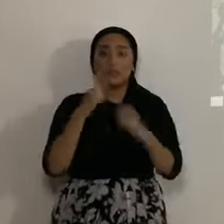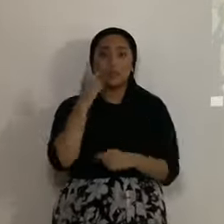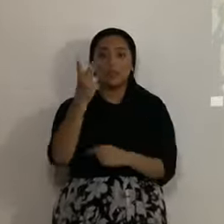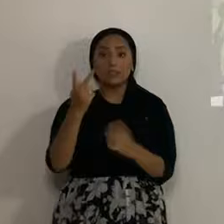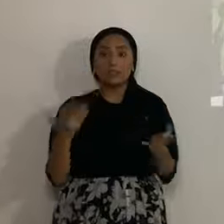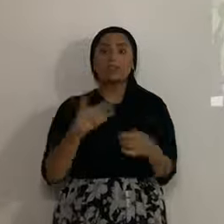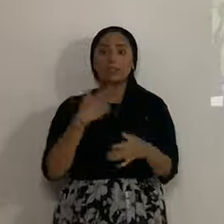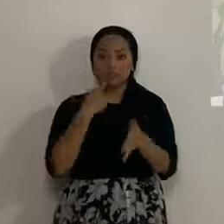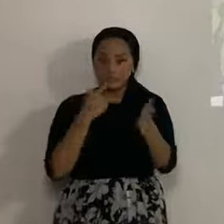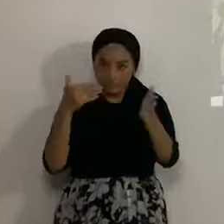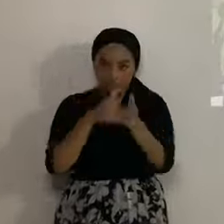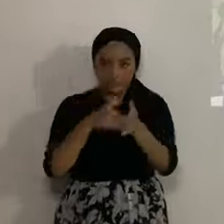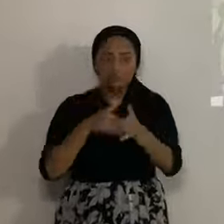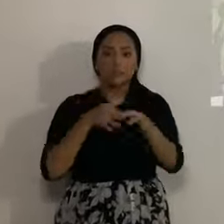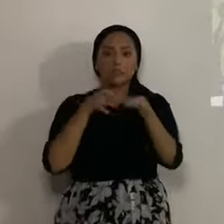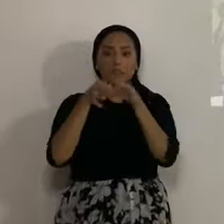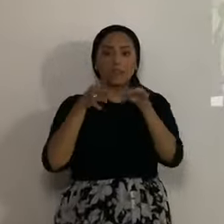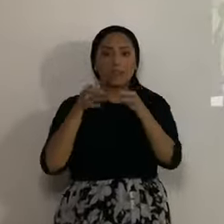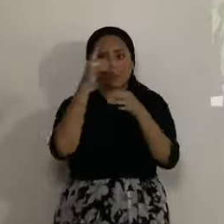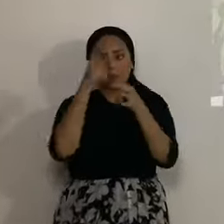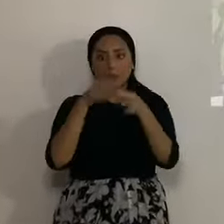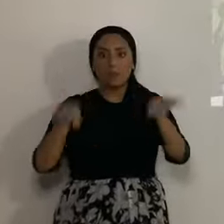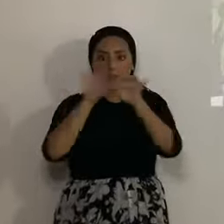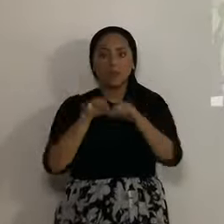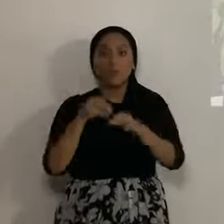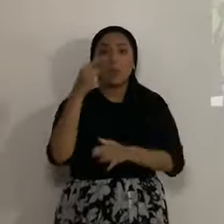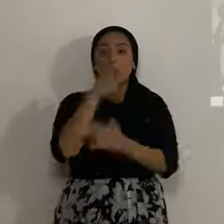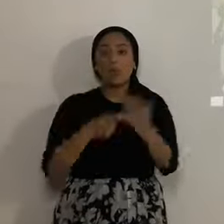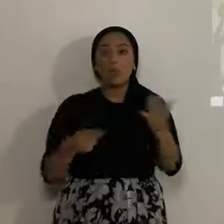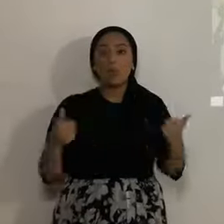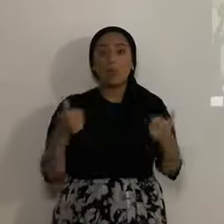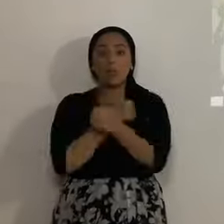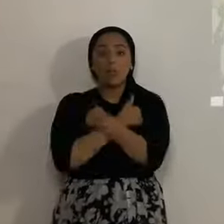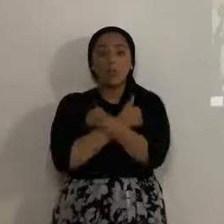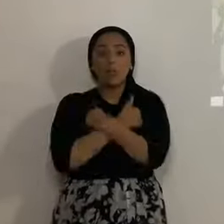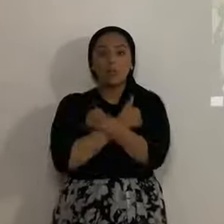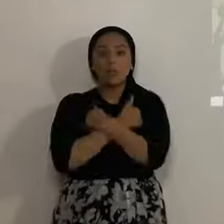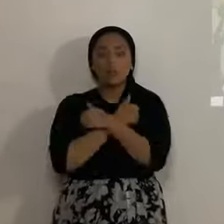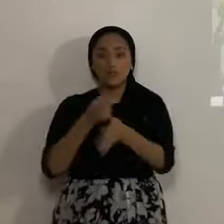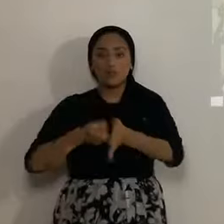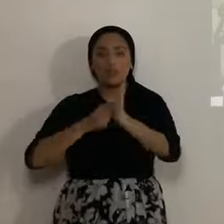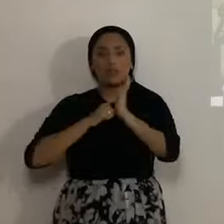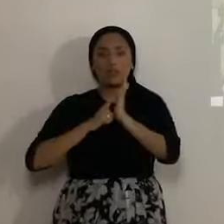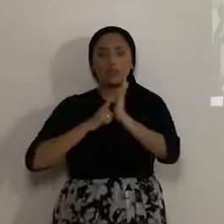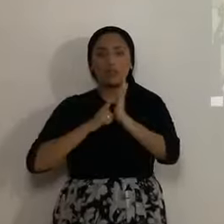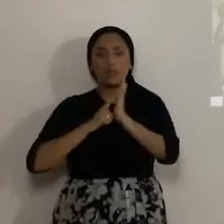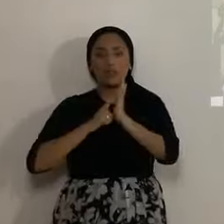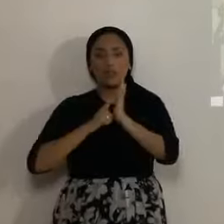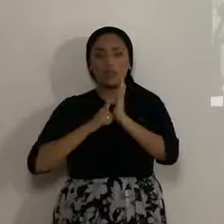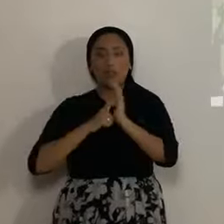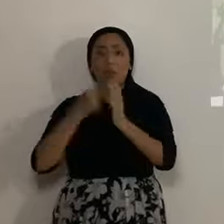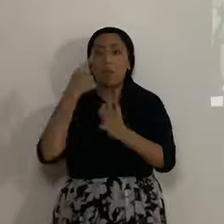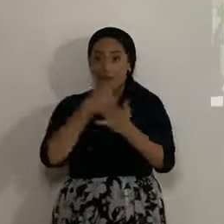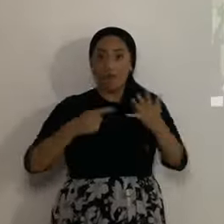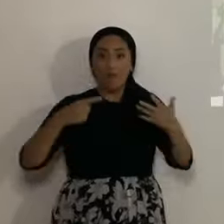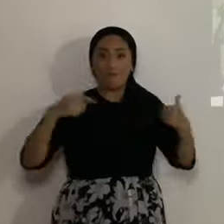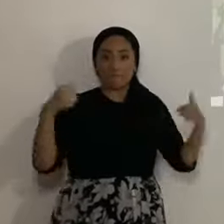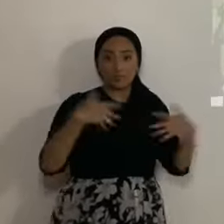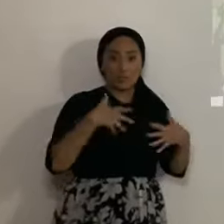Voy a volver a repetir esta frase porque es importante. Lo que el miedo exige, el amor ni siquiera lo puede ver